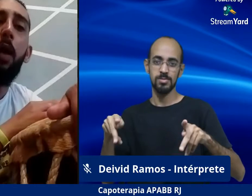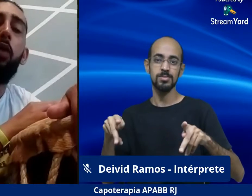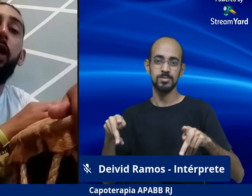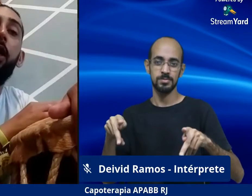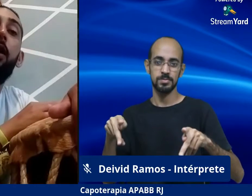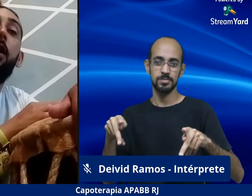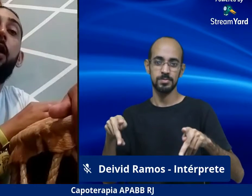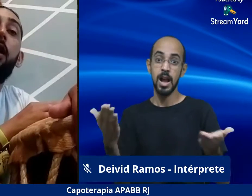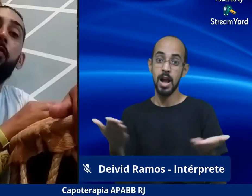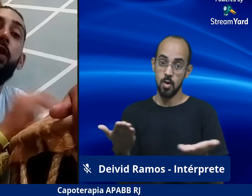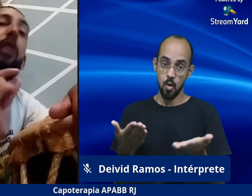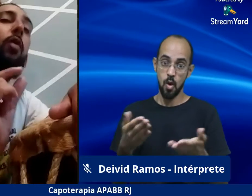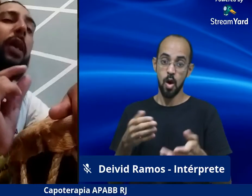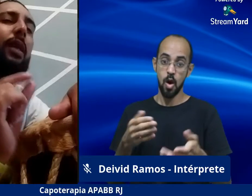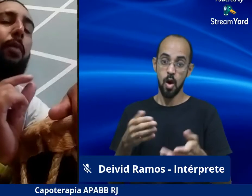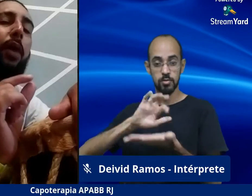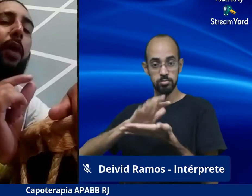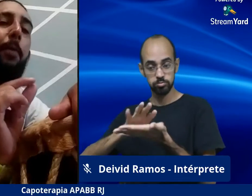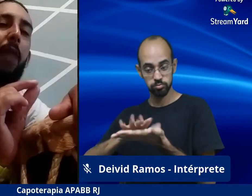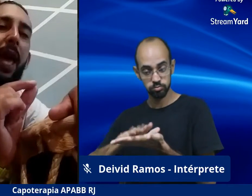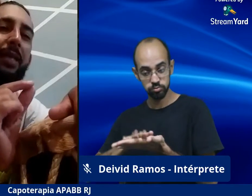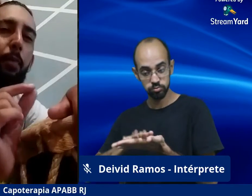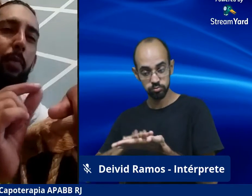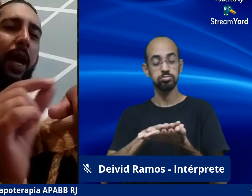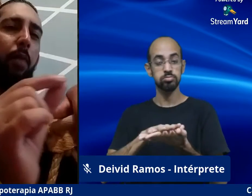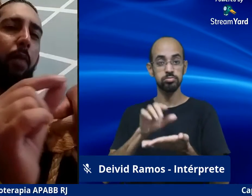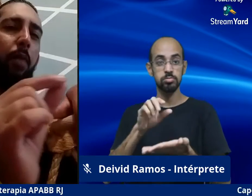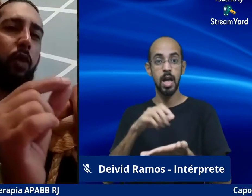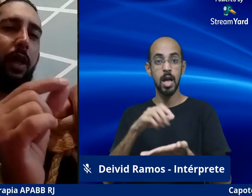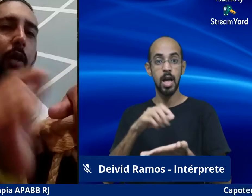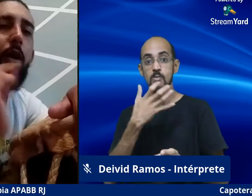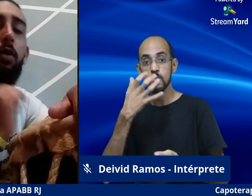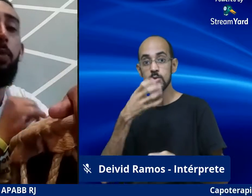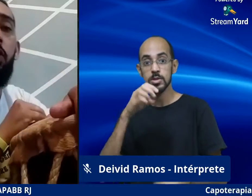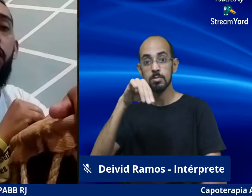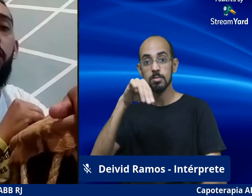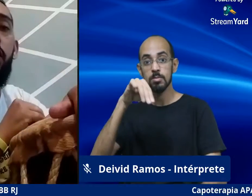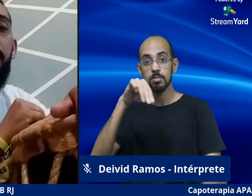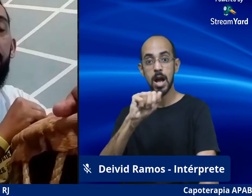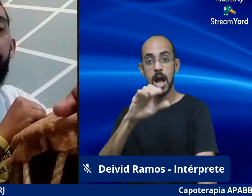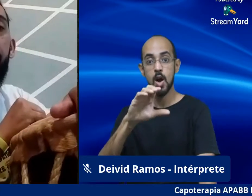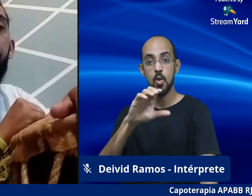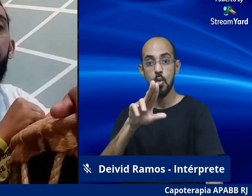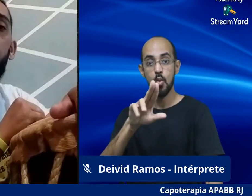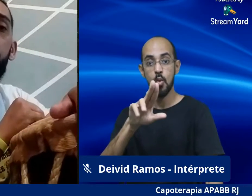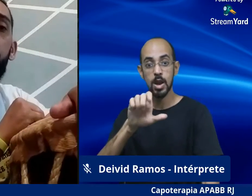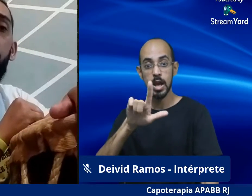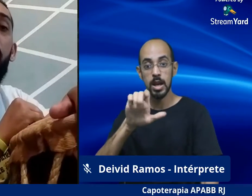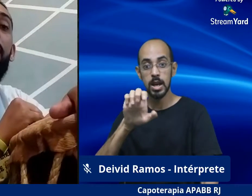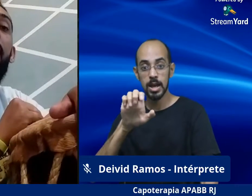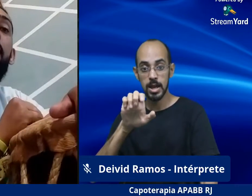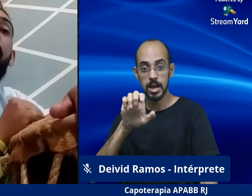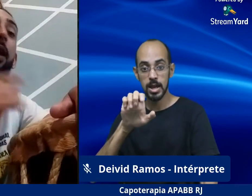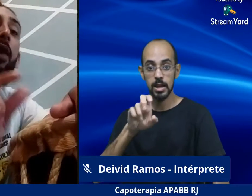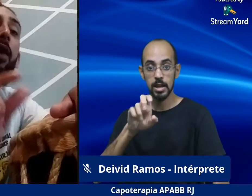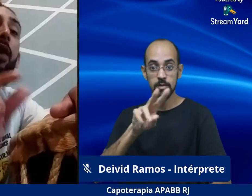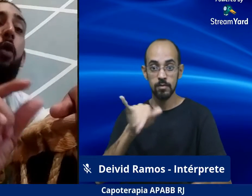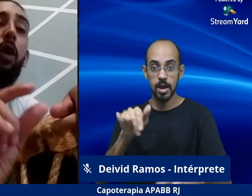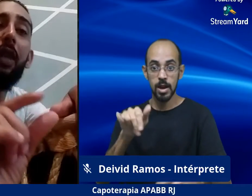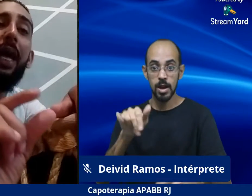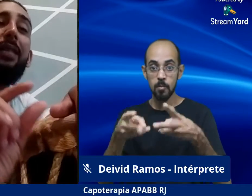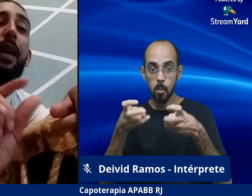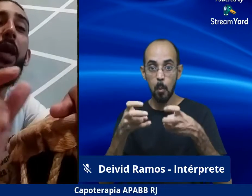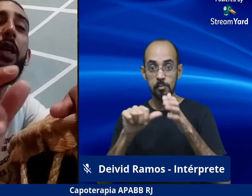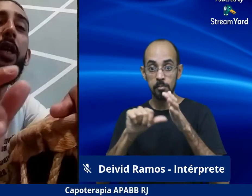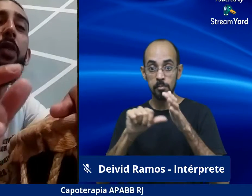do maculelê e vocês vão perceber essa primeira música do maculelê, né, que eu vou cantar, ela vai